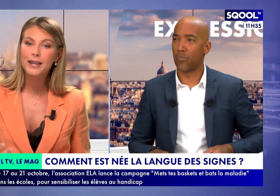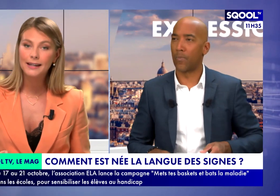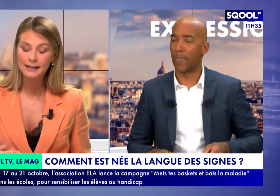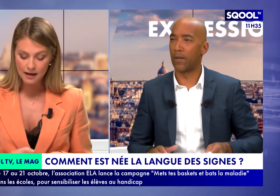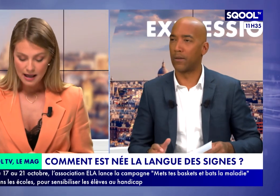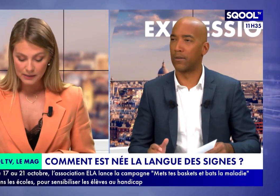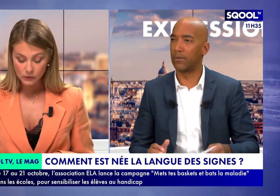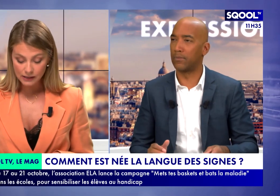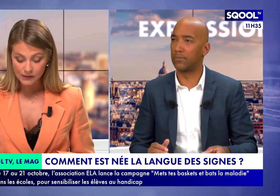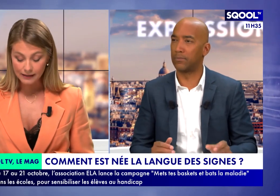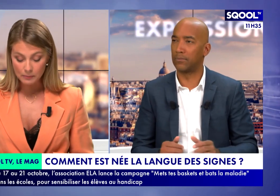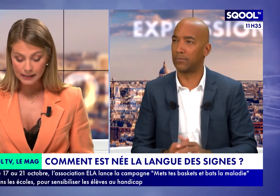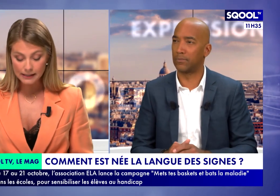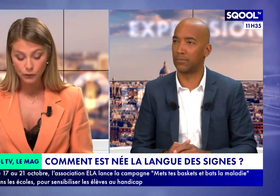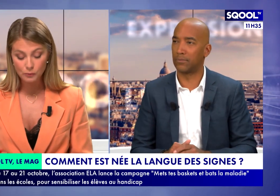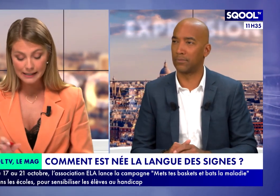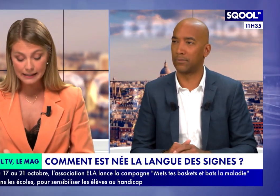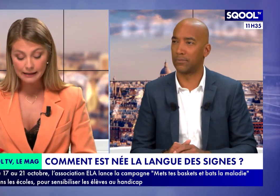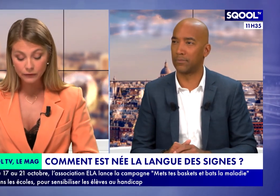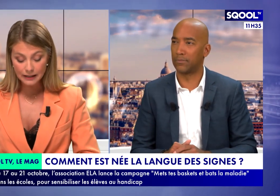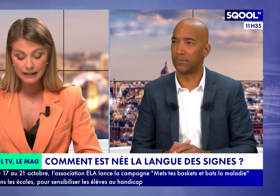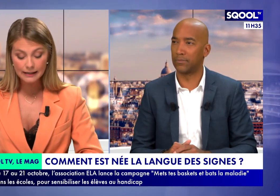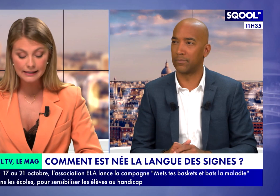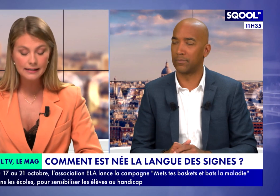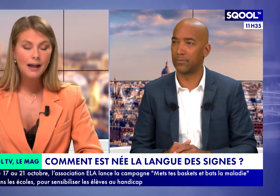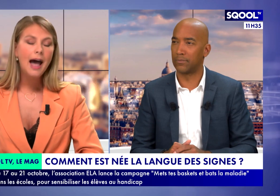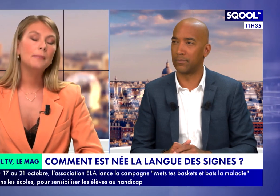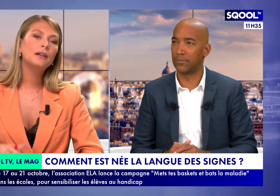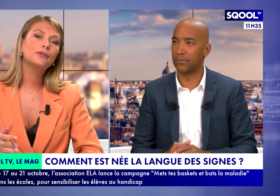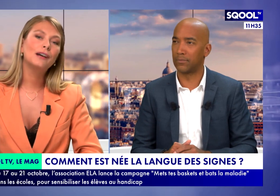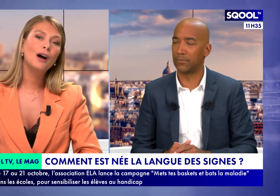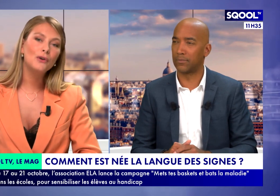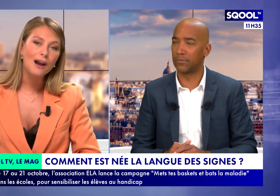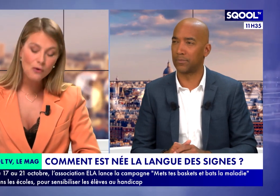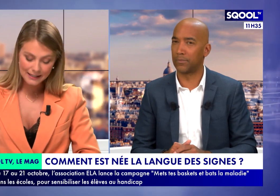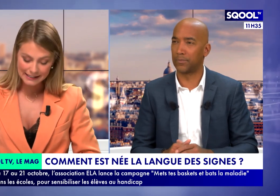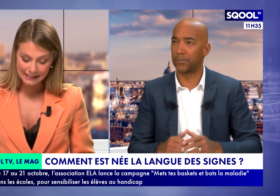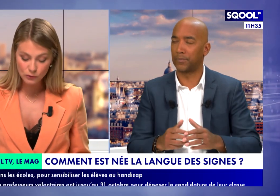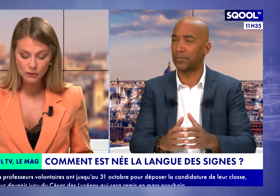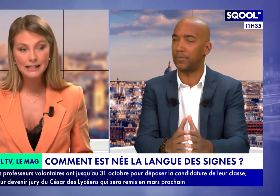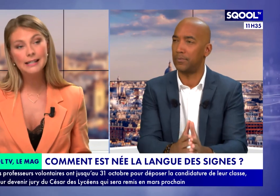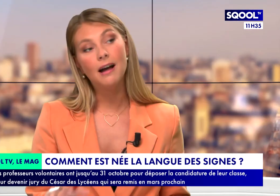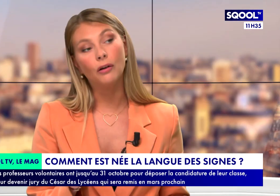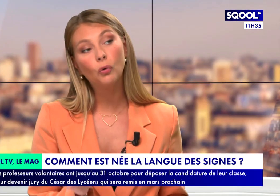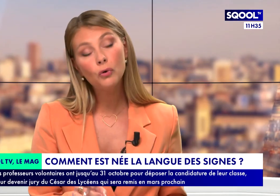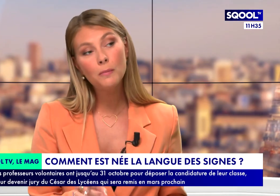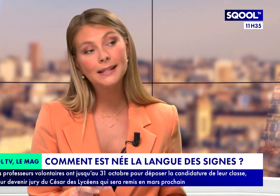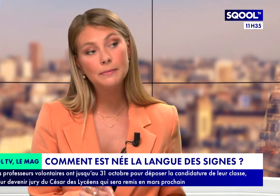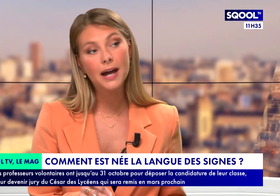Canada, mais aussi dans certaines parties du Mexique, d'Afrique et d'Asie. Après, il faut savoir que la langue des signes utilise un tronc commun d'images